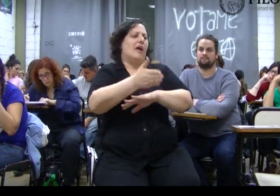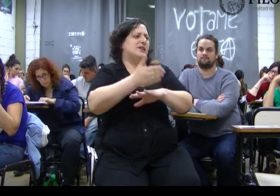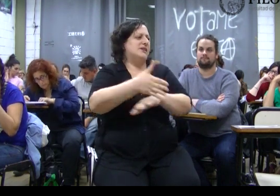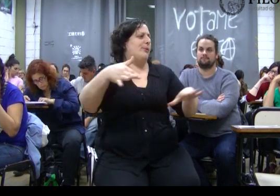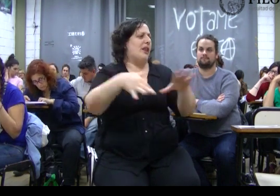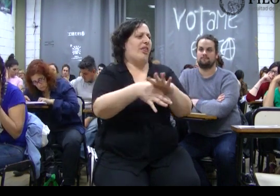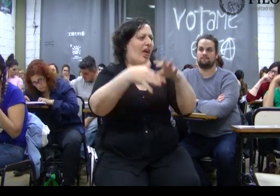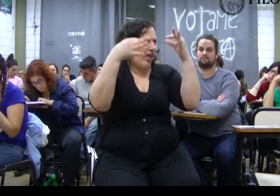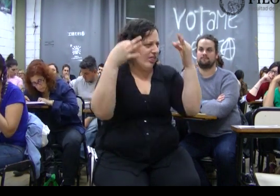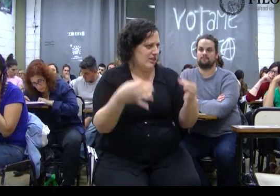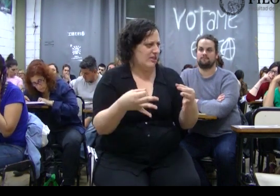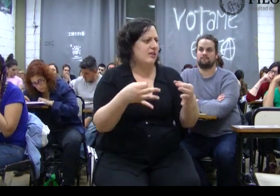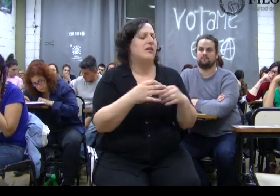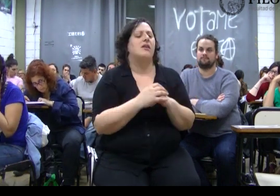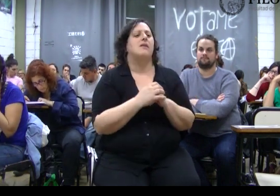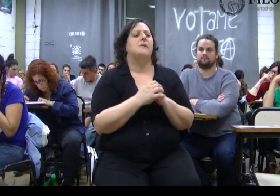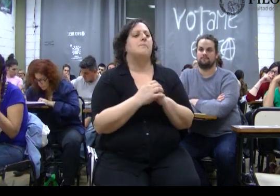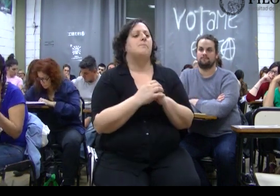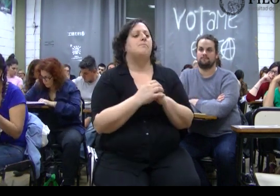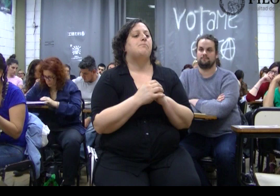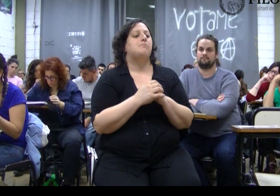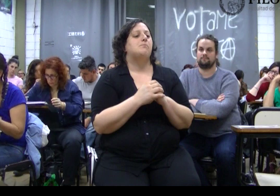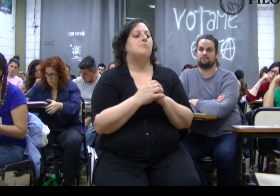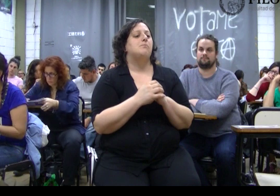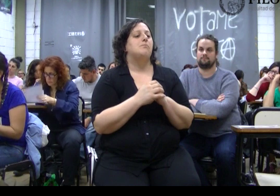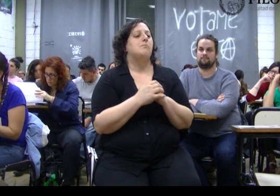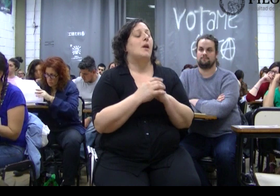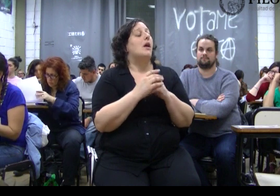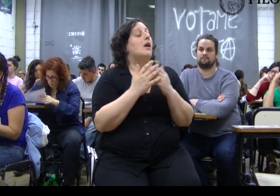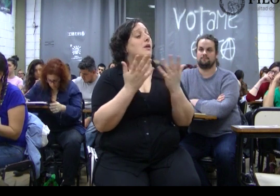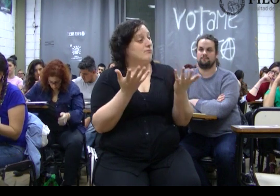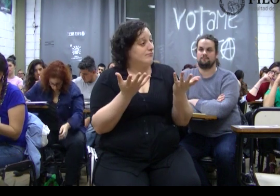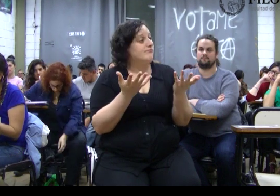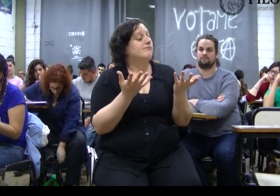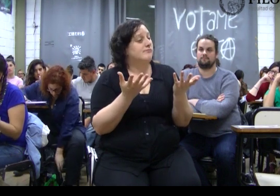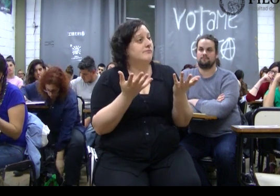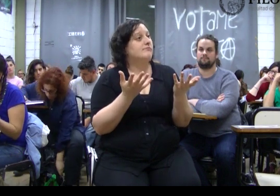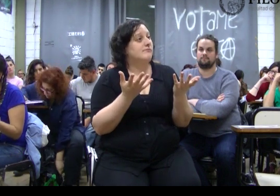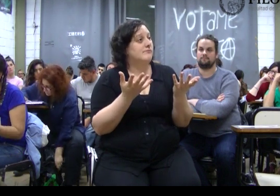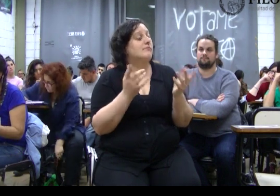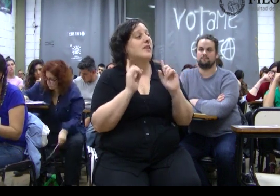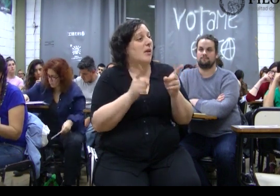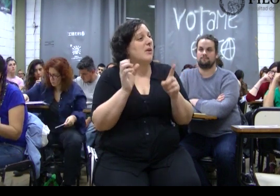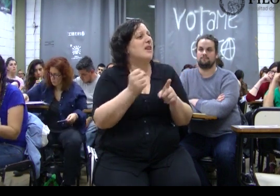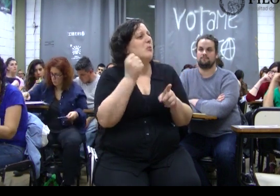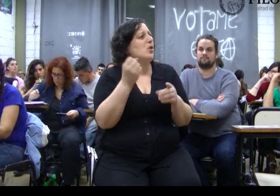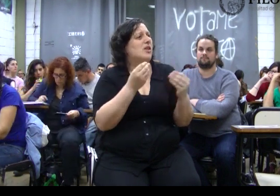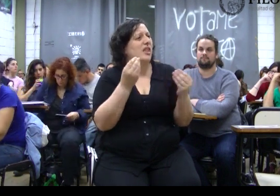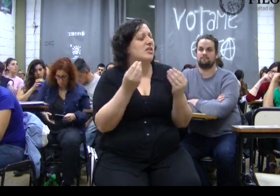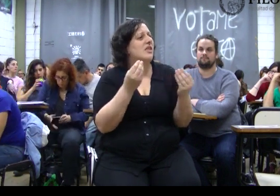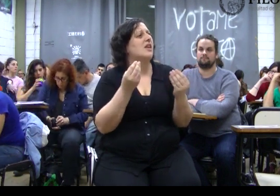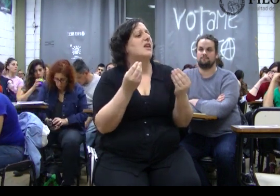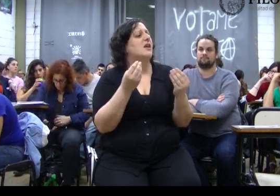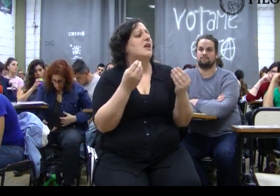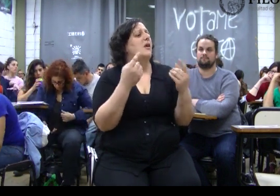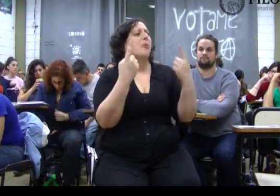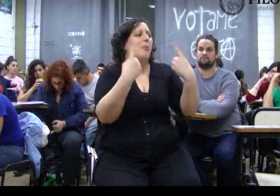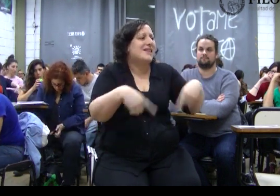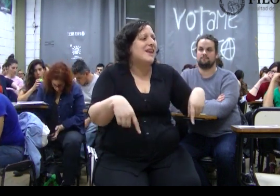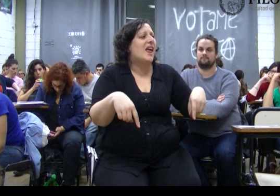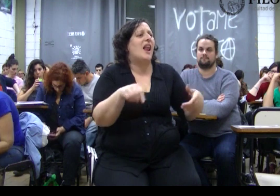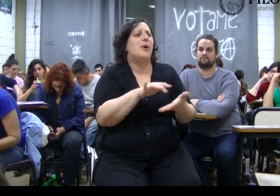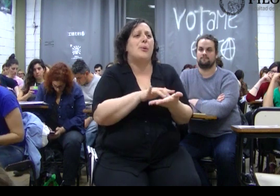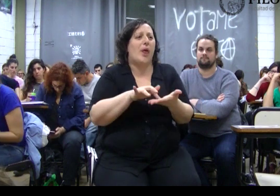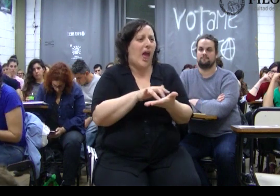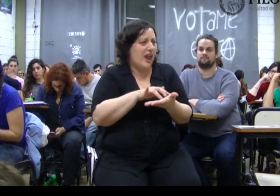requerimos. Por eso es importante también que ese material pueda estar en